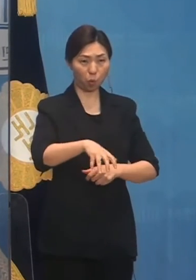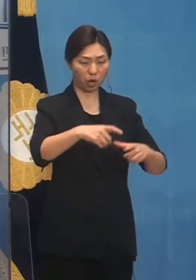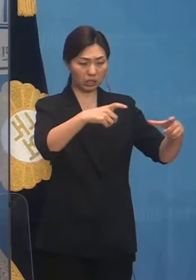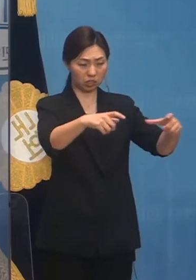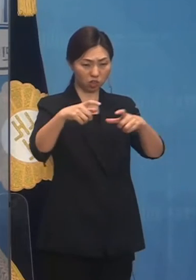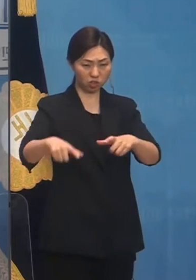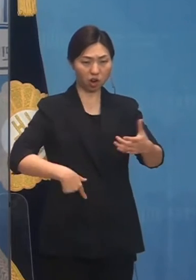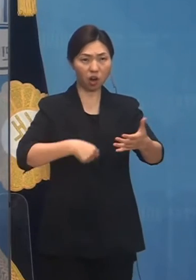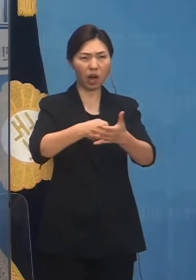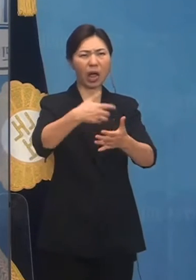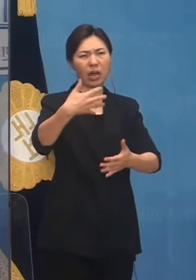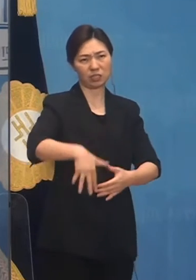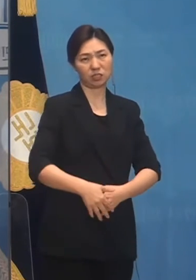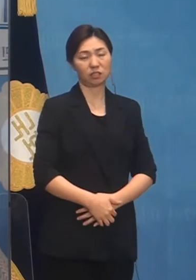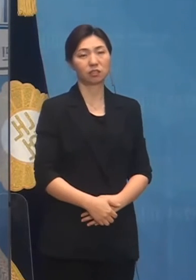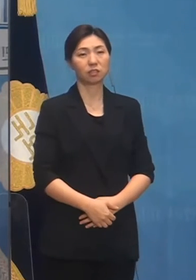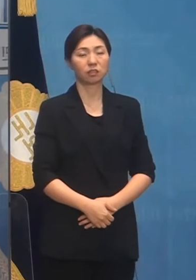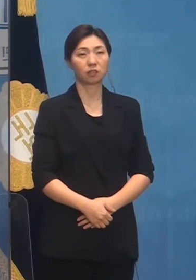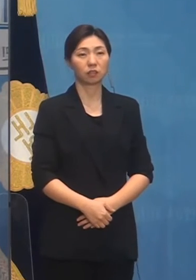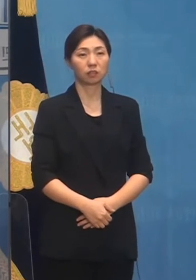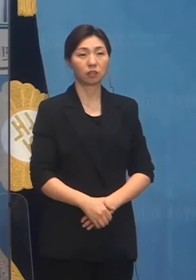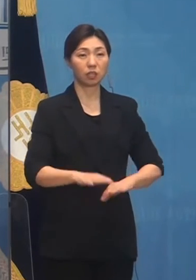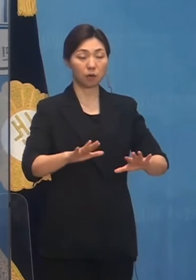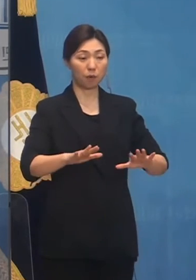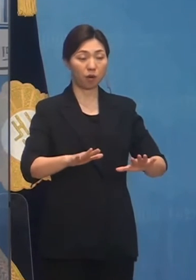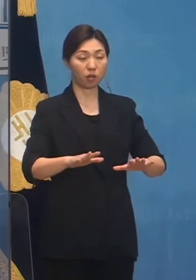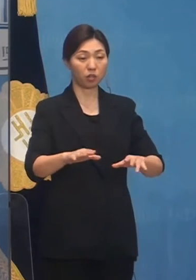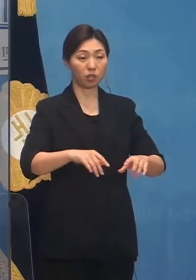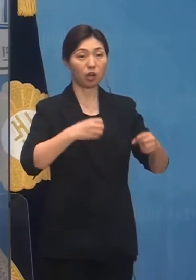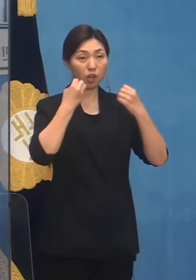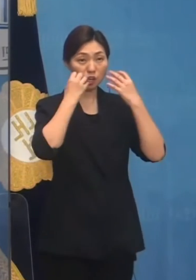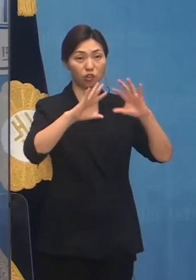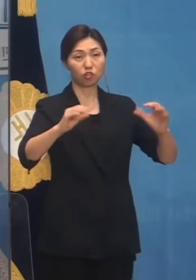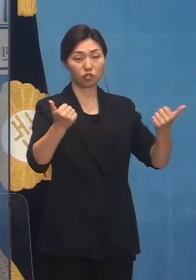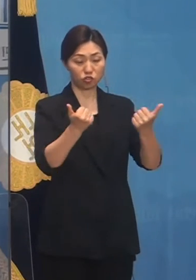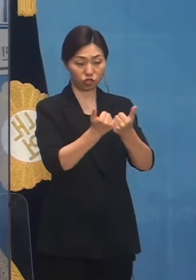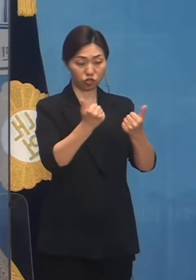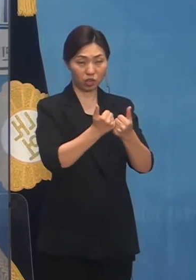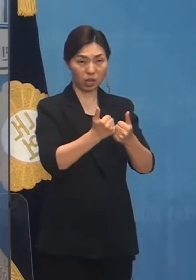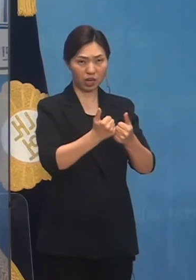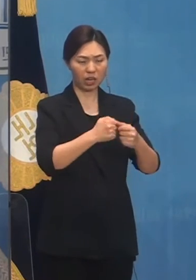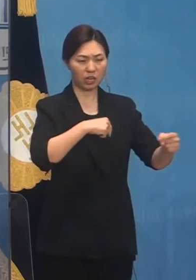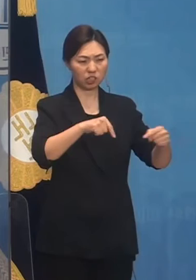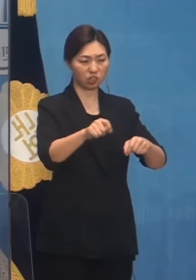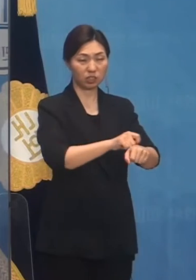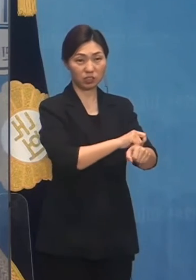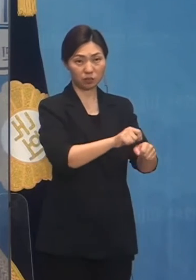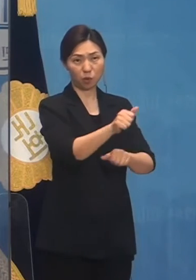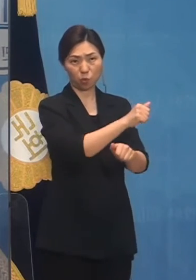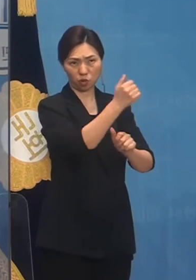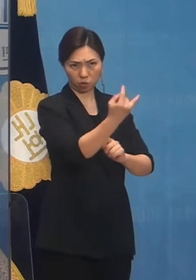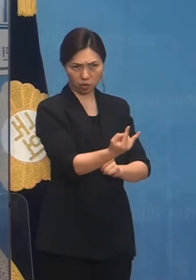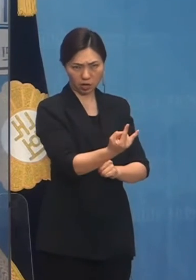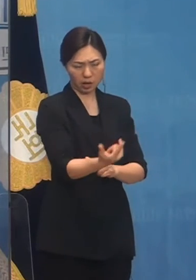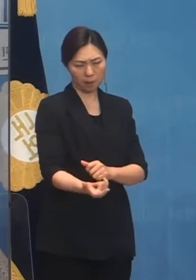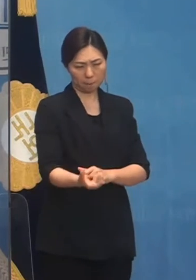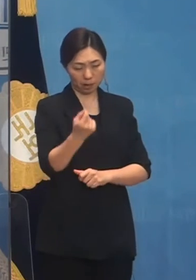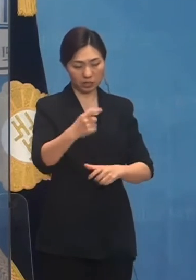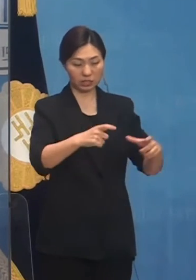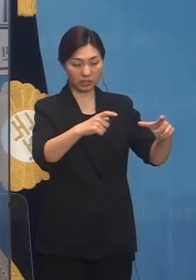있습니다. 이번 주 국회 정개특위에서 기초의회 중대선거구제법의 처리가